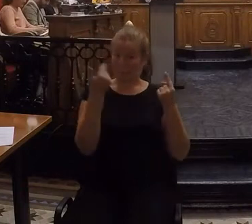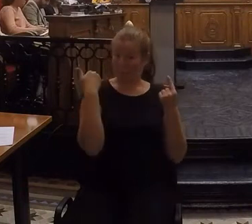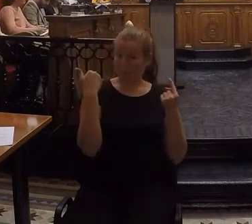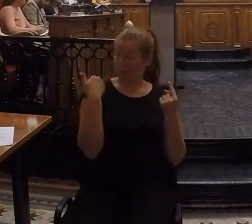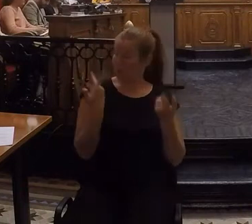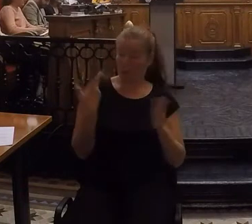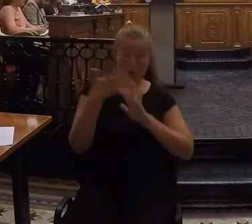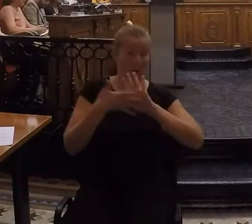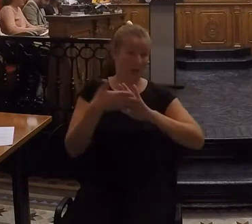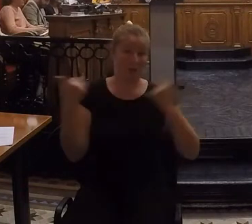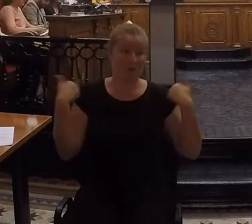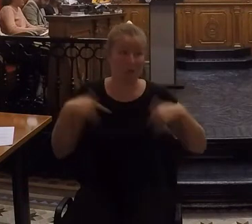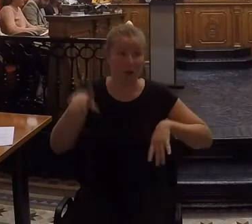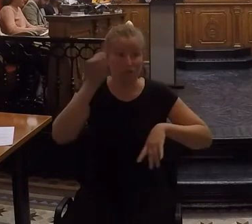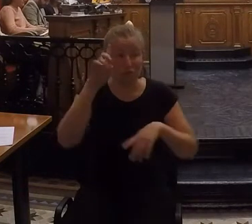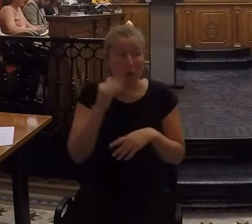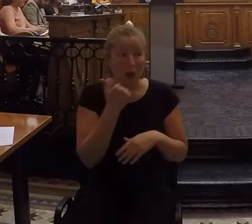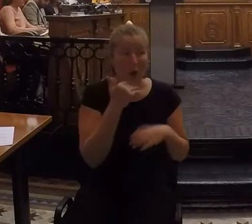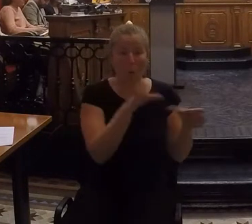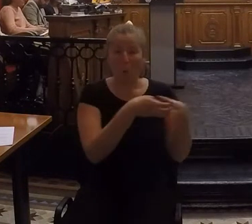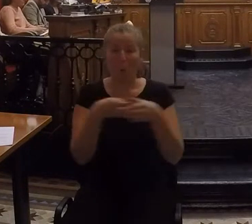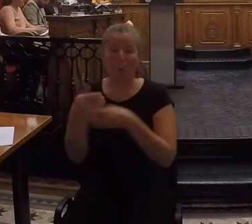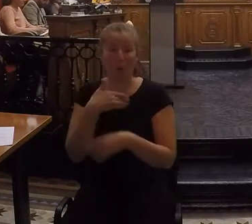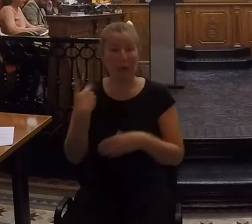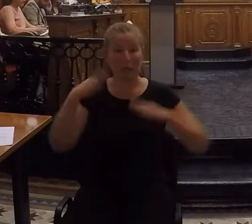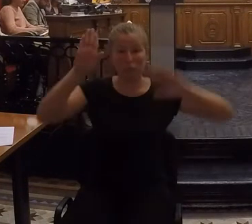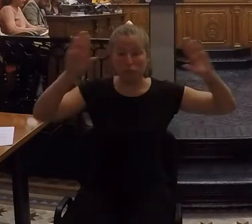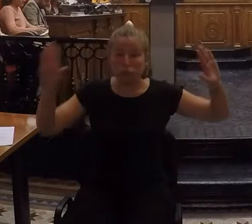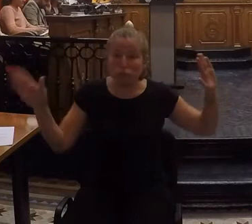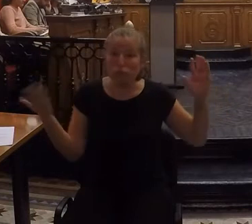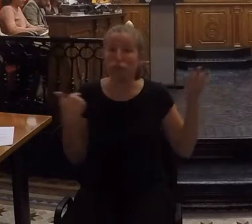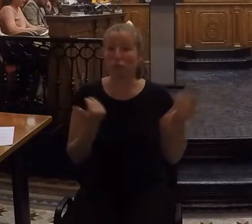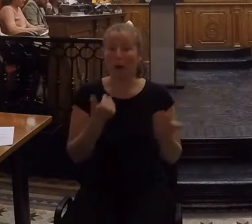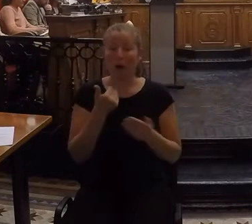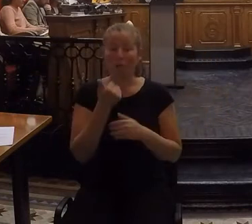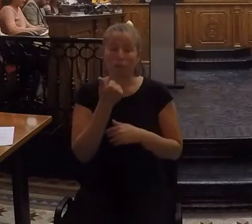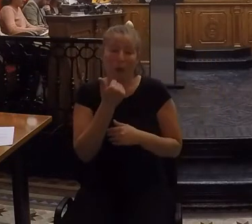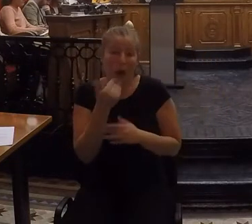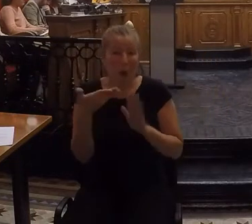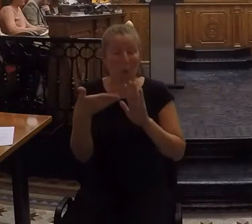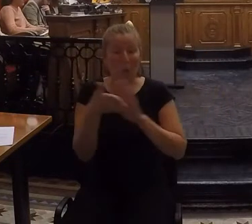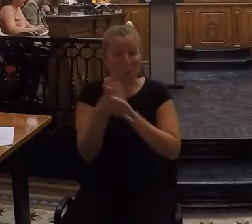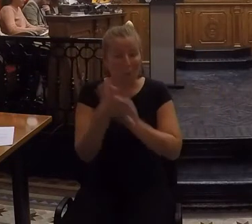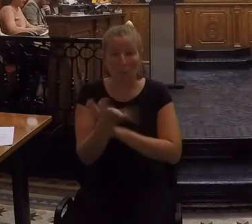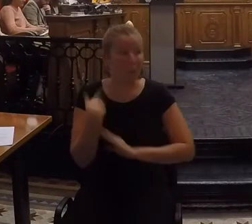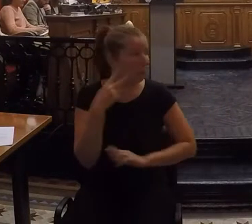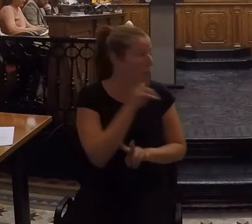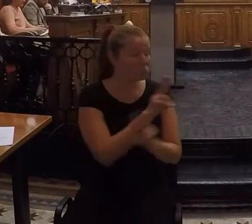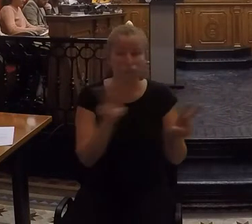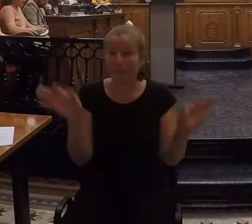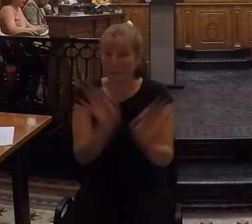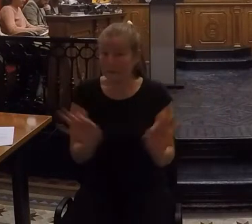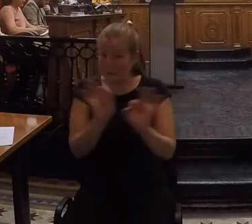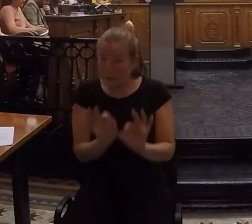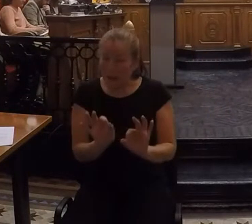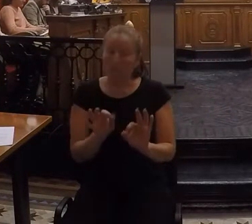grupo desea hacer uso de la palabra, alguno de los grupos que no intervinieron en el primer turno. Veo que no, con lo que